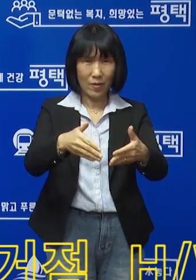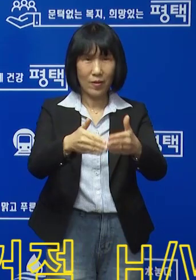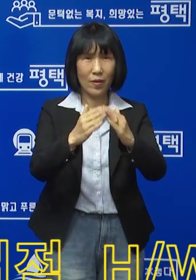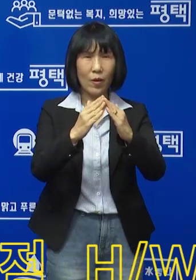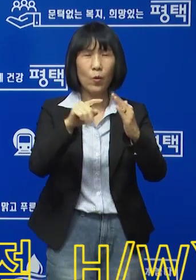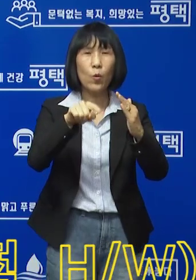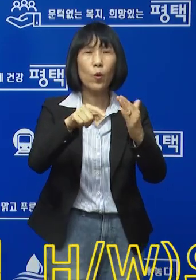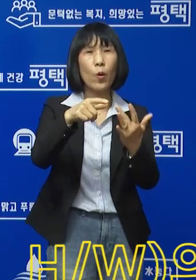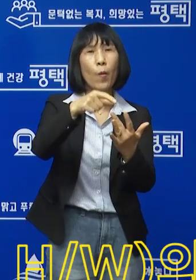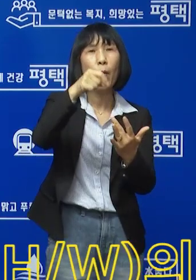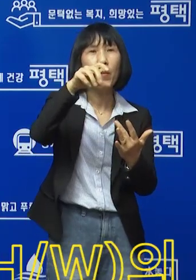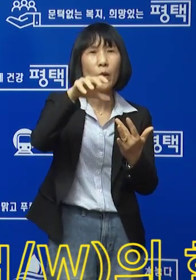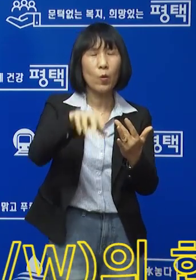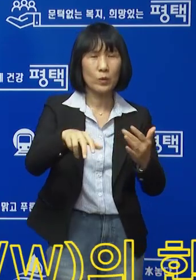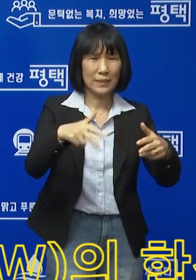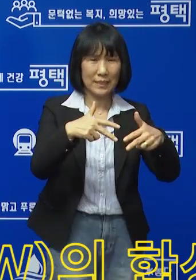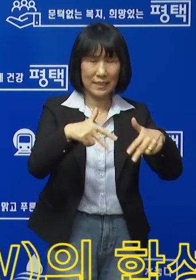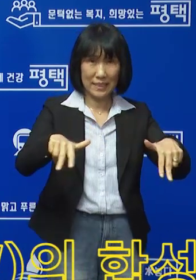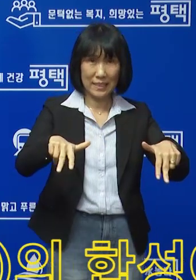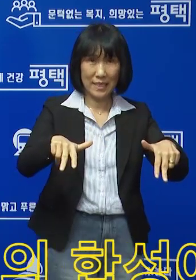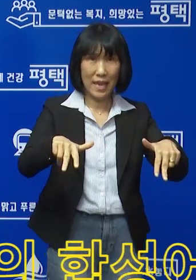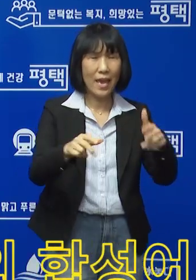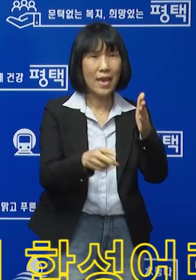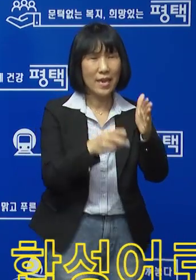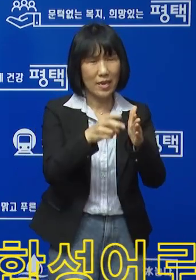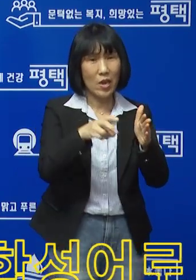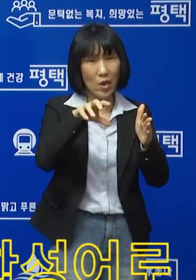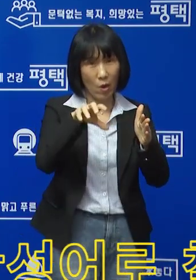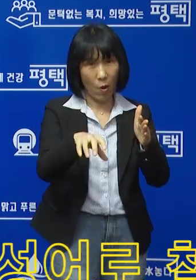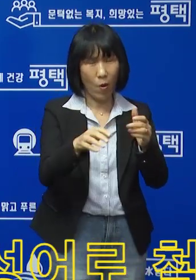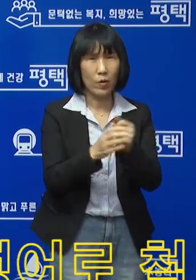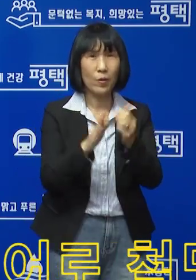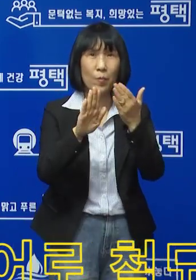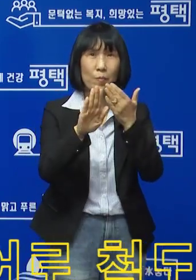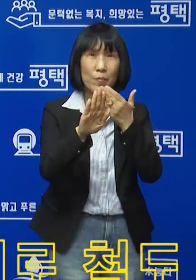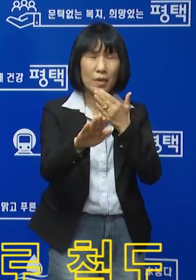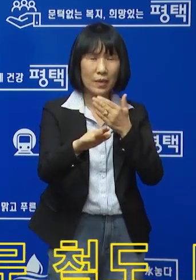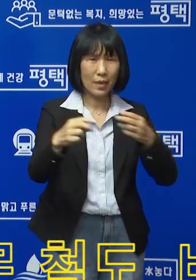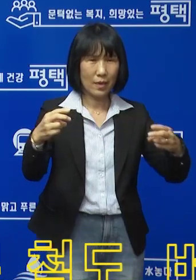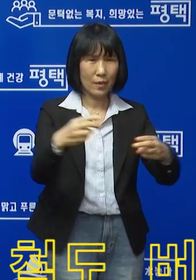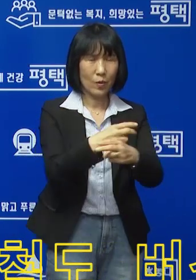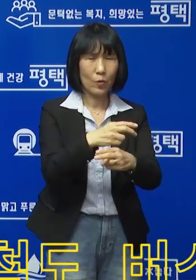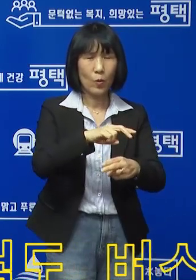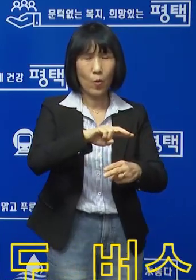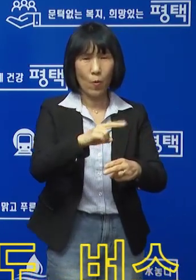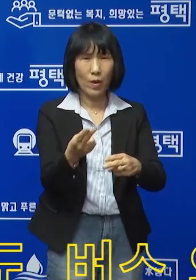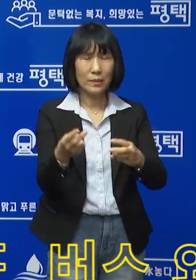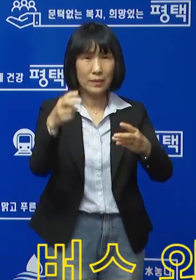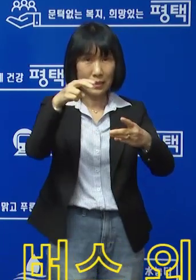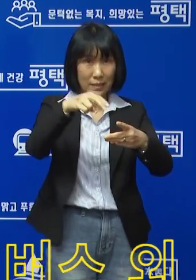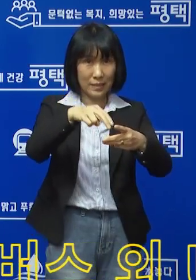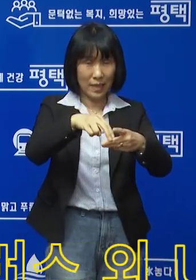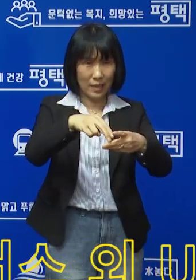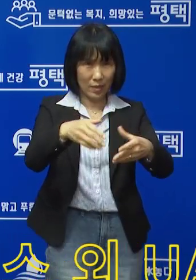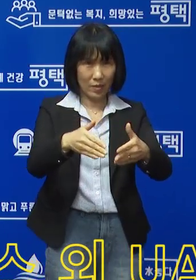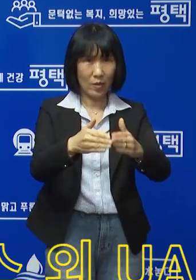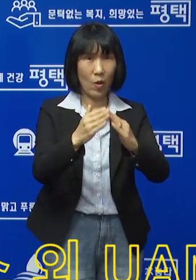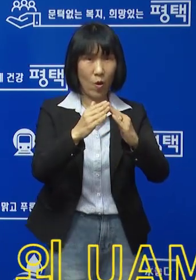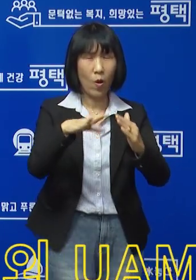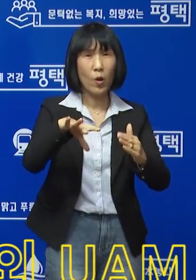이렇게 선정이 되었습니다. 미래형 환승센터는 시민들께는 다소 생소한 개념이지만